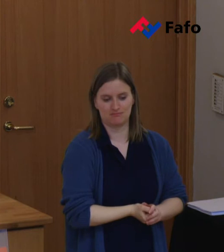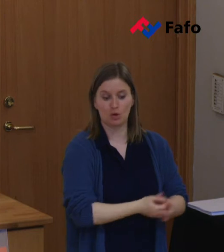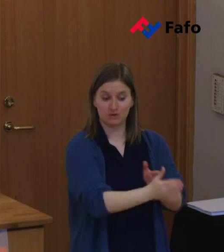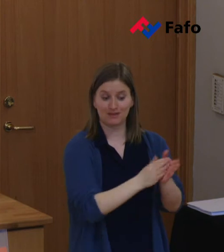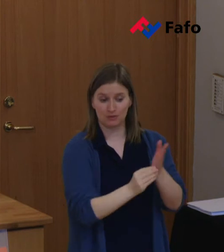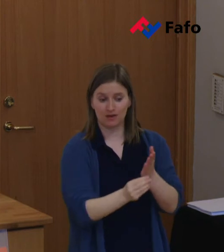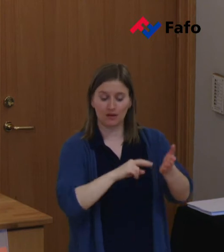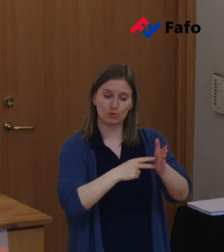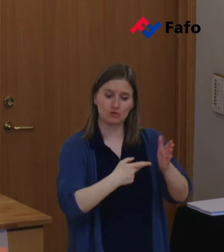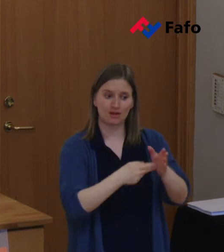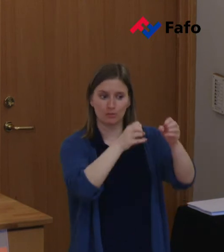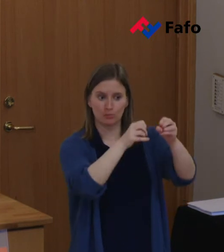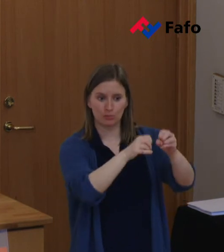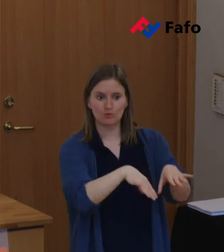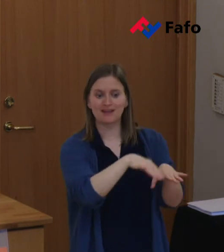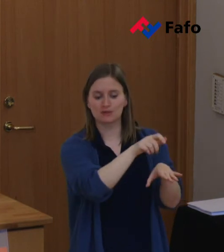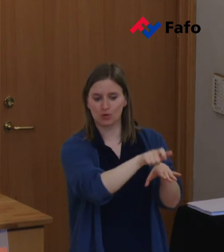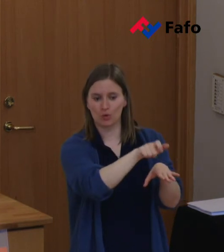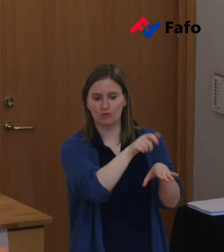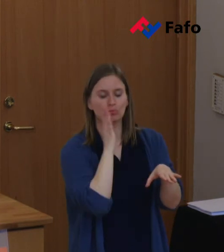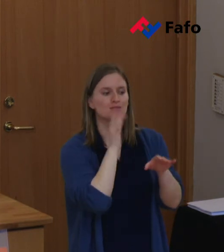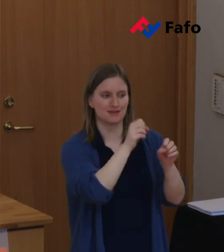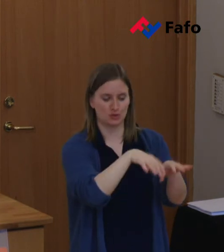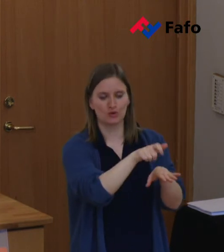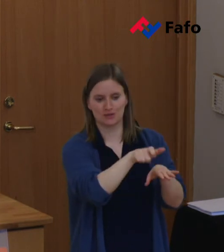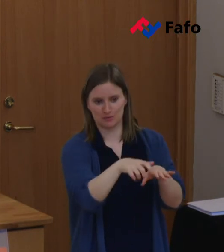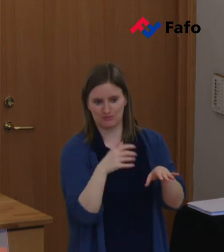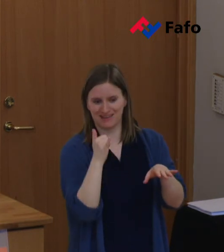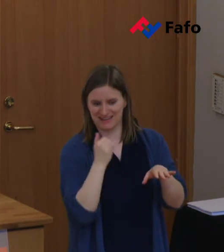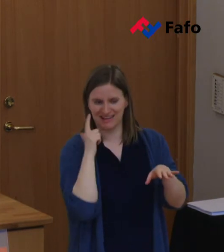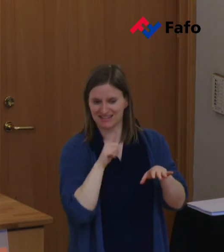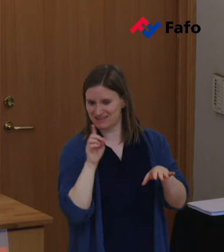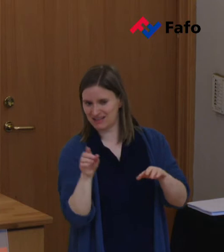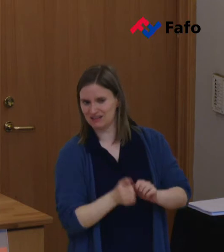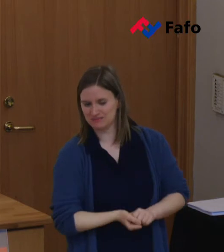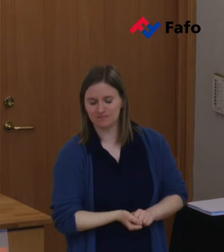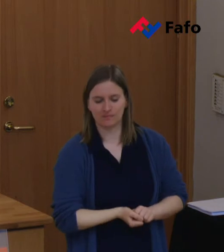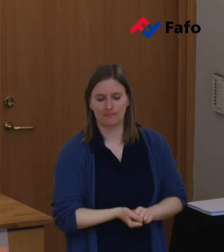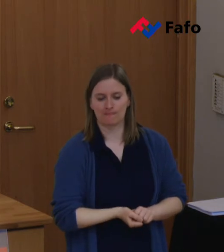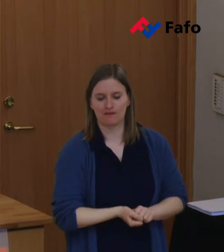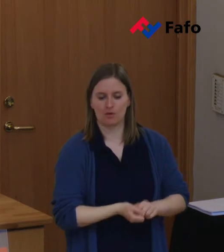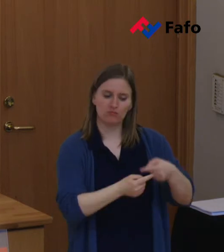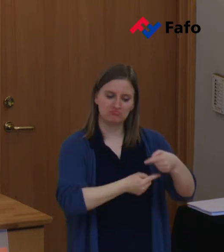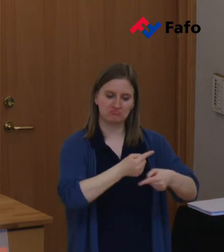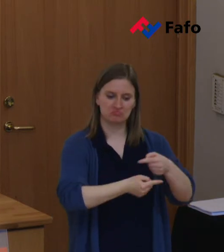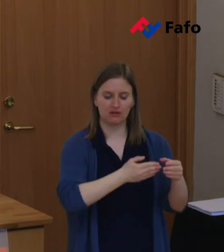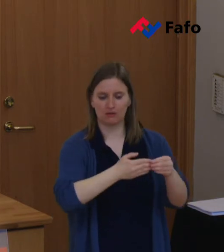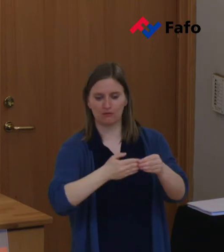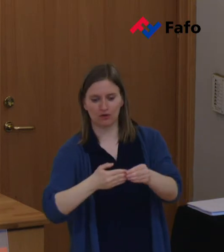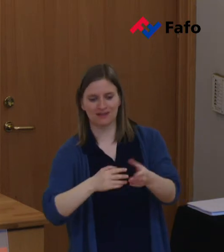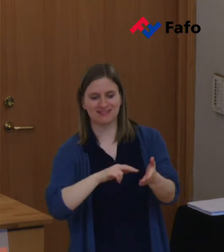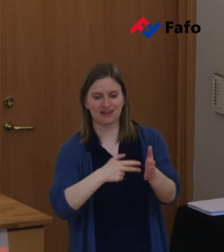et prosjekt bostedsløse som Inge-Lise var inne på, og det videreførtes i strategien på vei